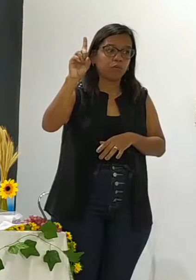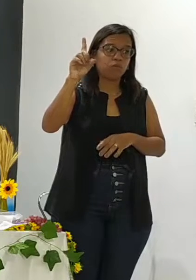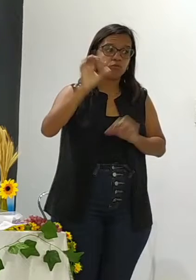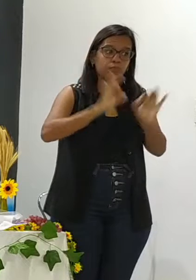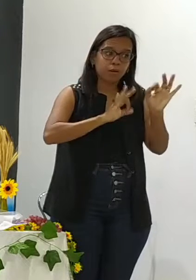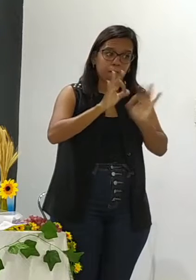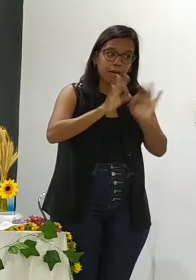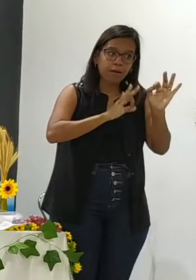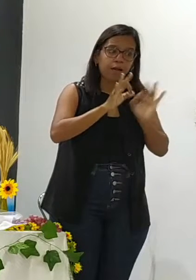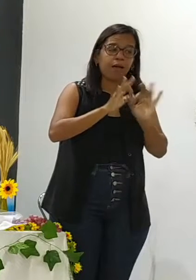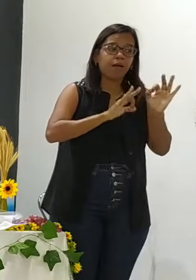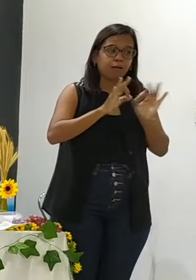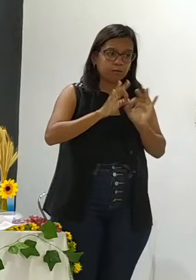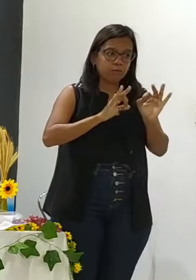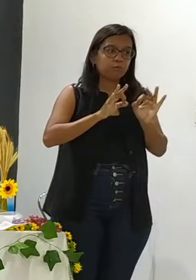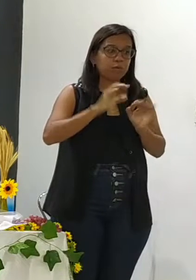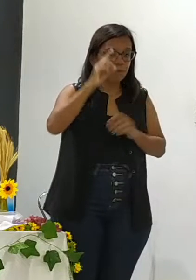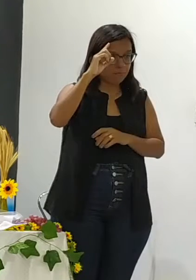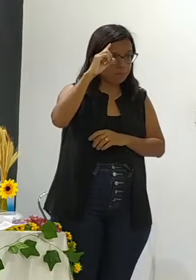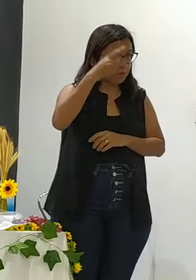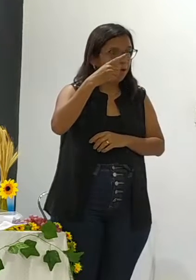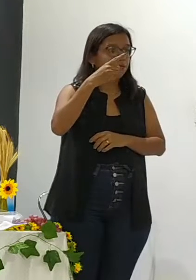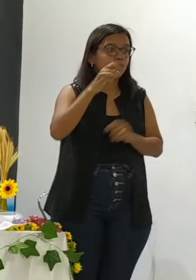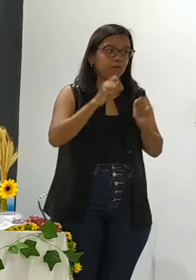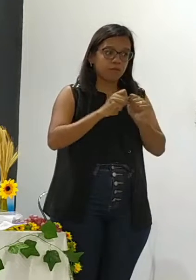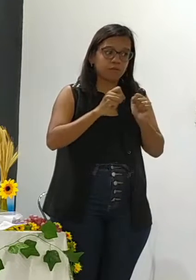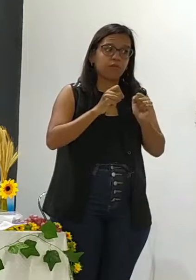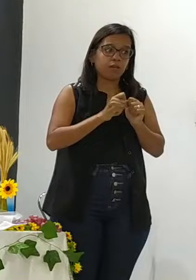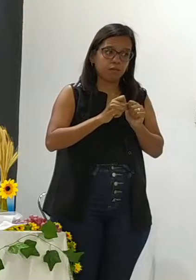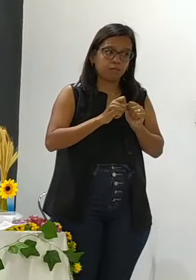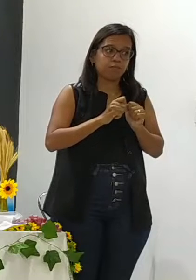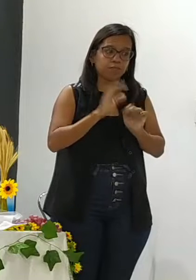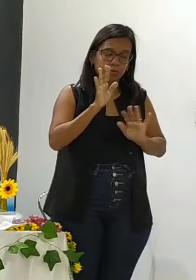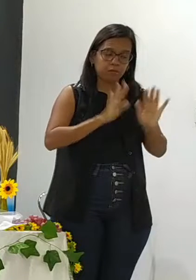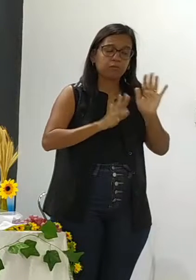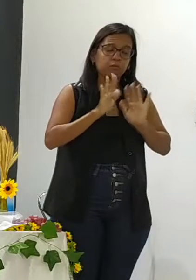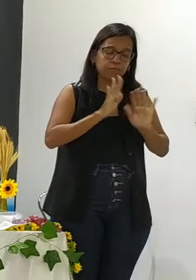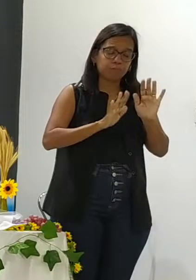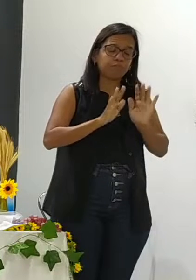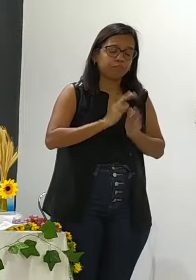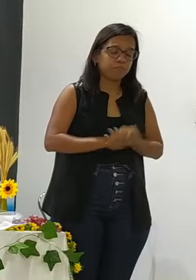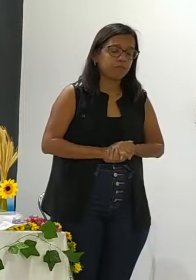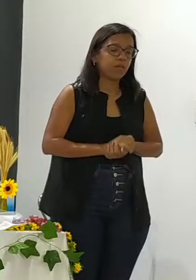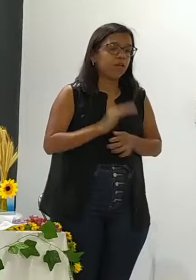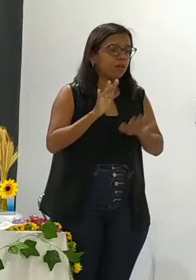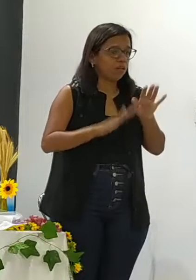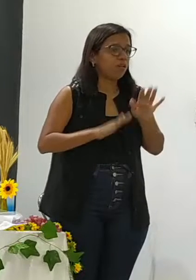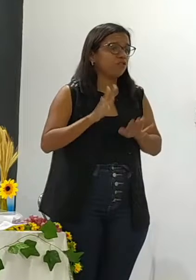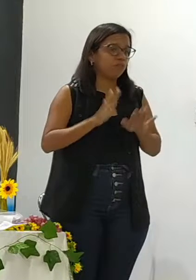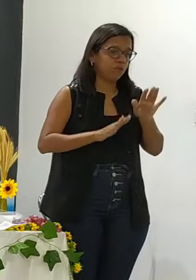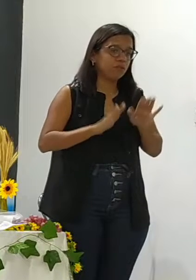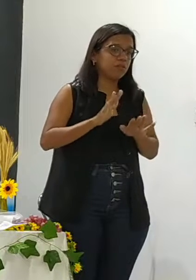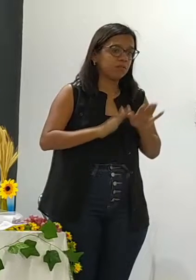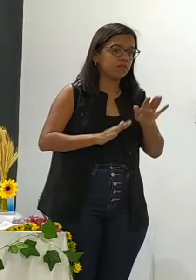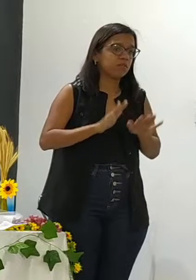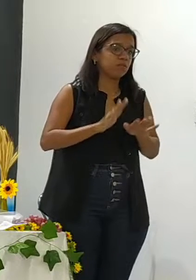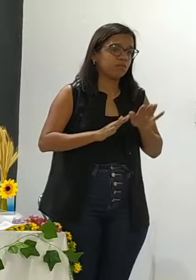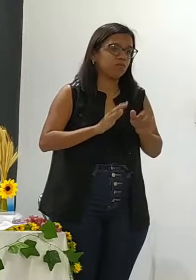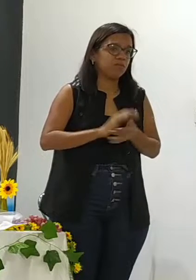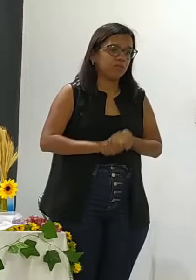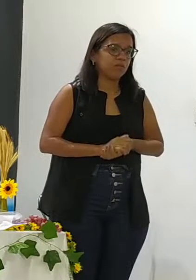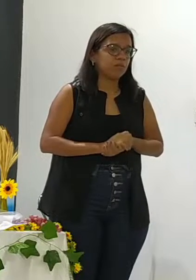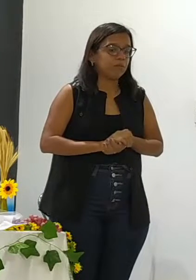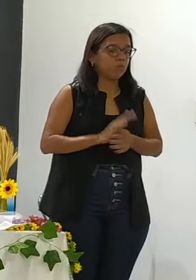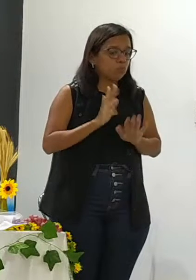Deus tem nos ortogado, daquilo que Deus tem nos mandado fazer. E às vezes a gente, com